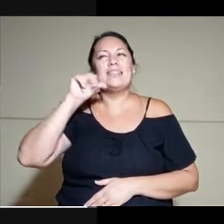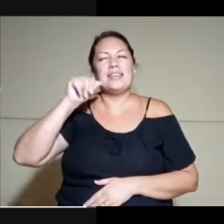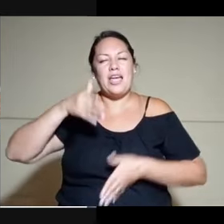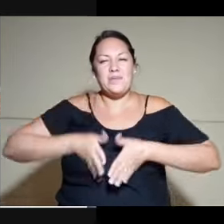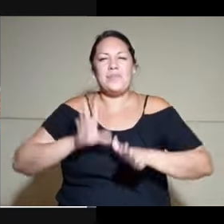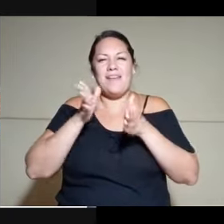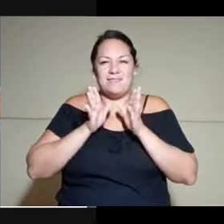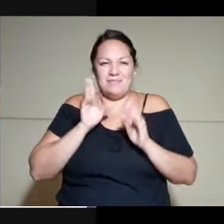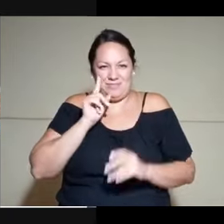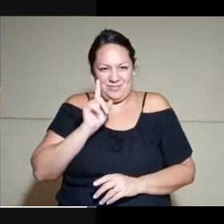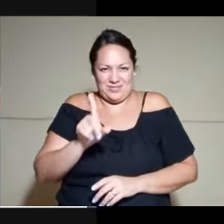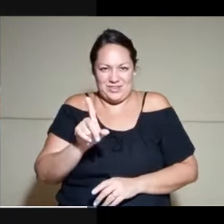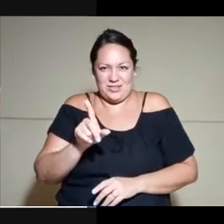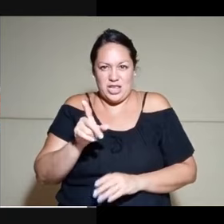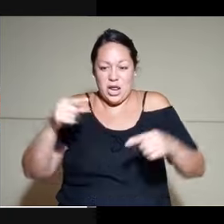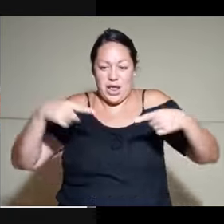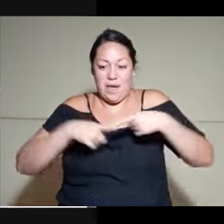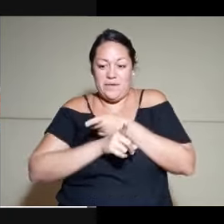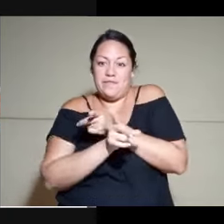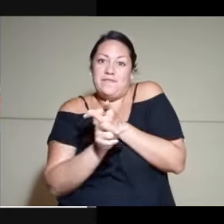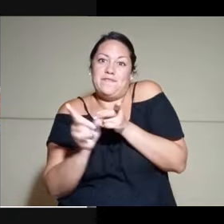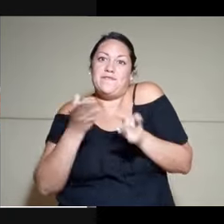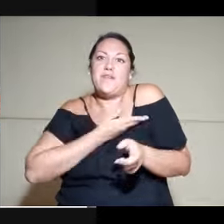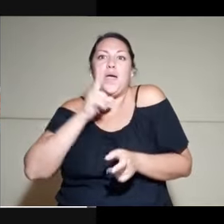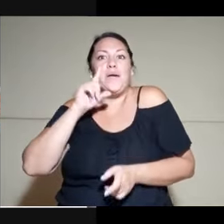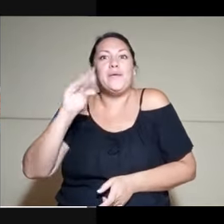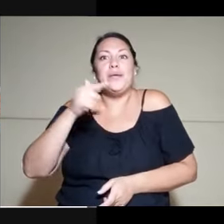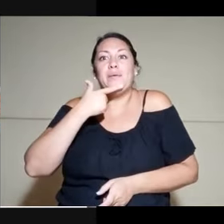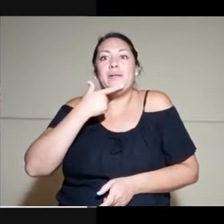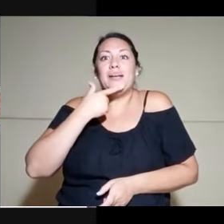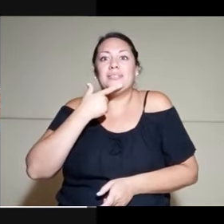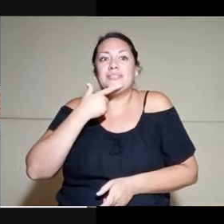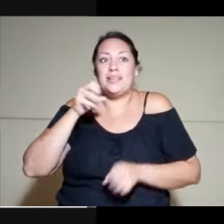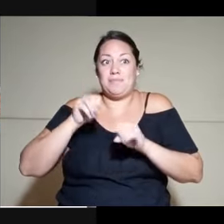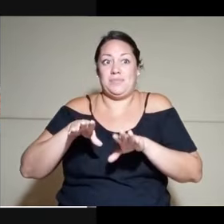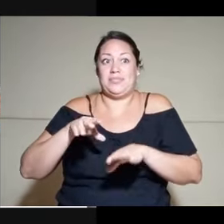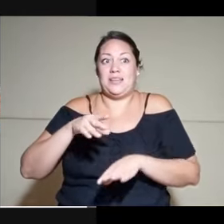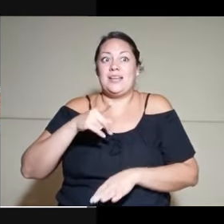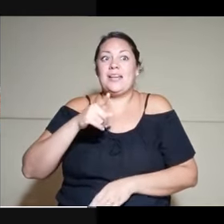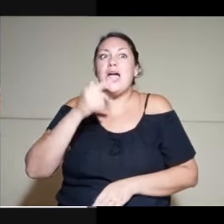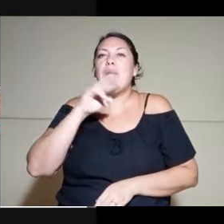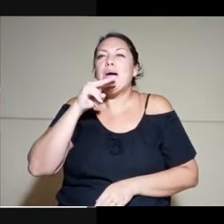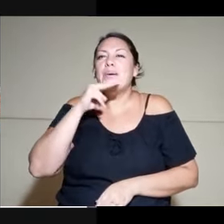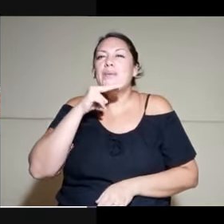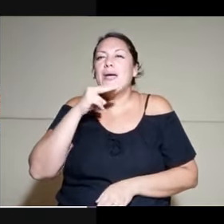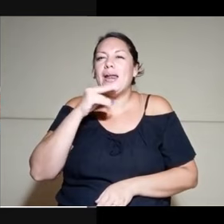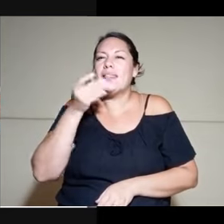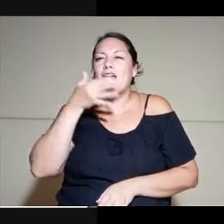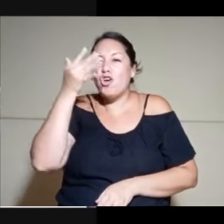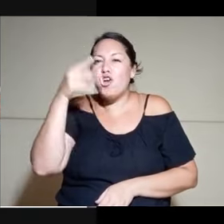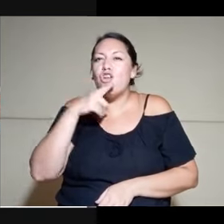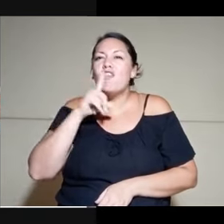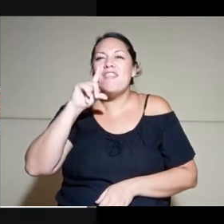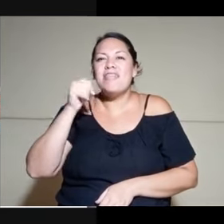están los ojos, en la retina del ojo nace la vía, se cruzan las fibras, acá también,